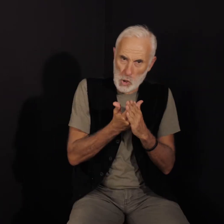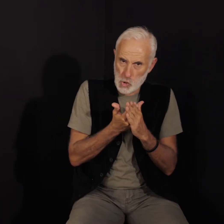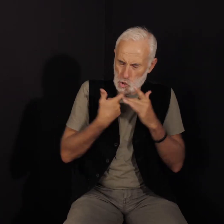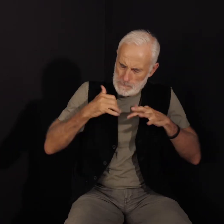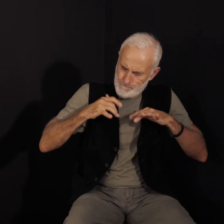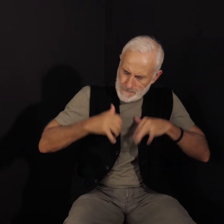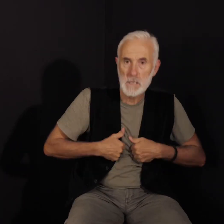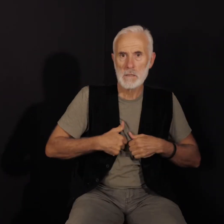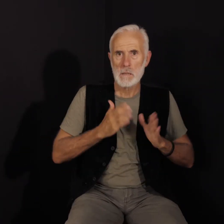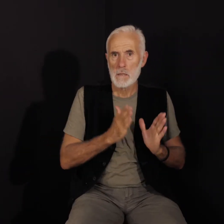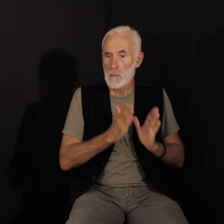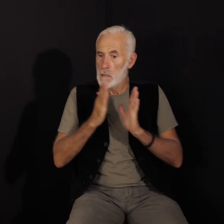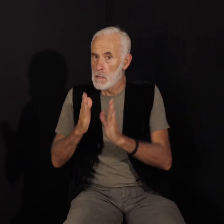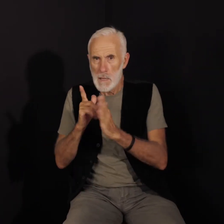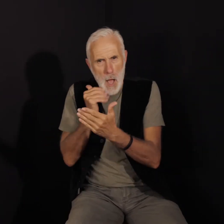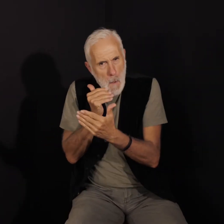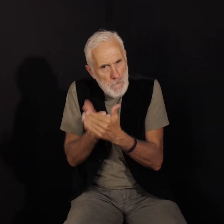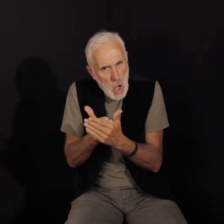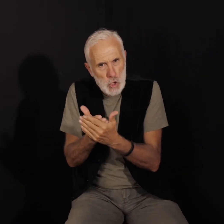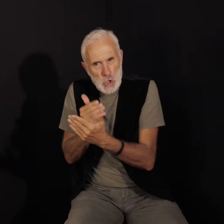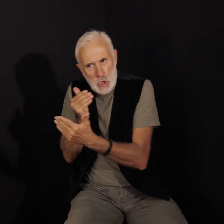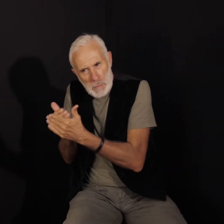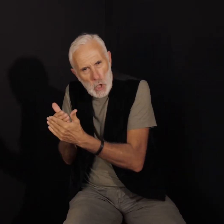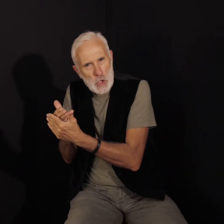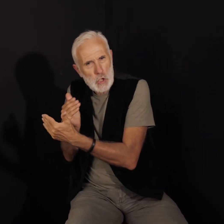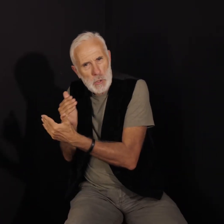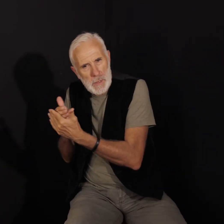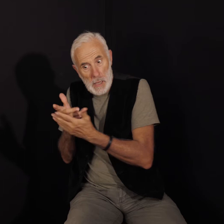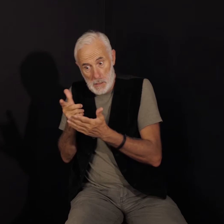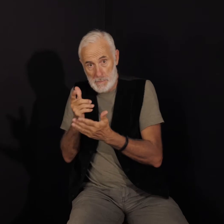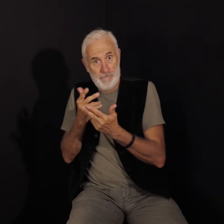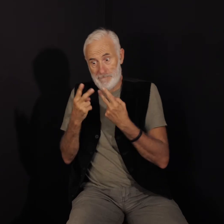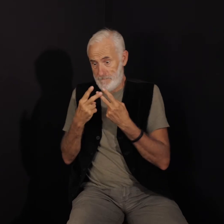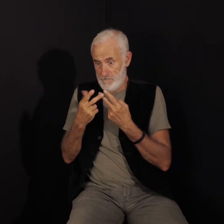auxquelles ils peuvent être amenés à faire face.